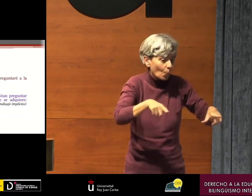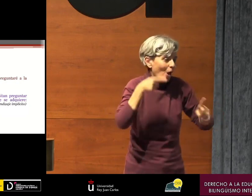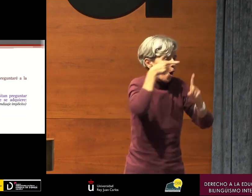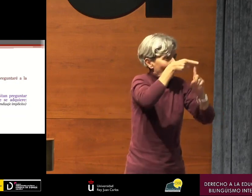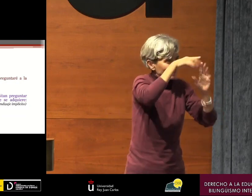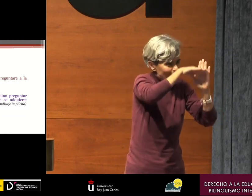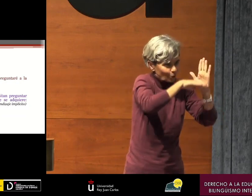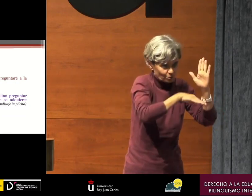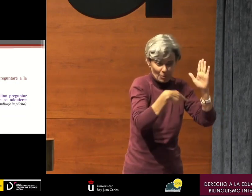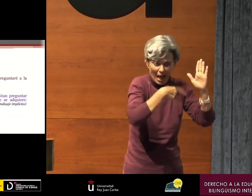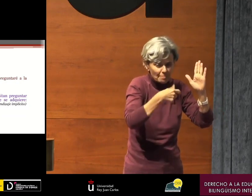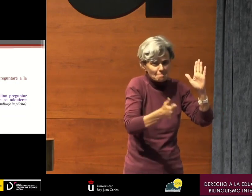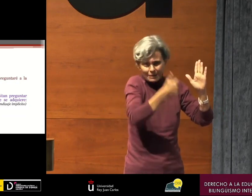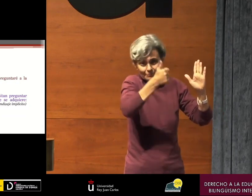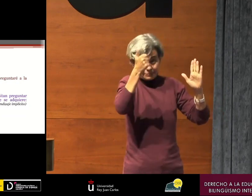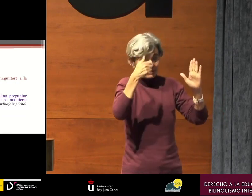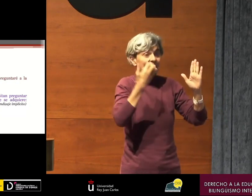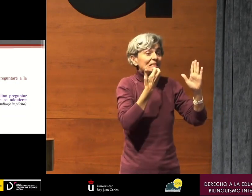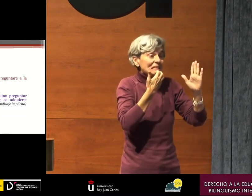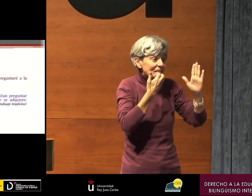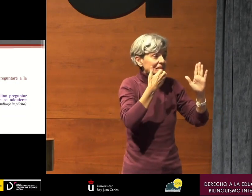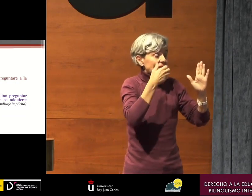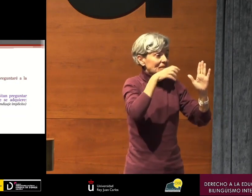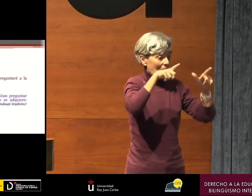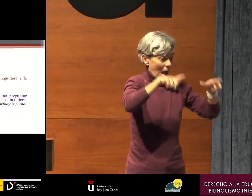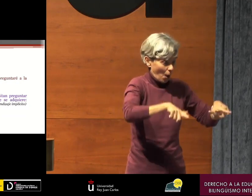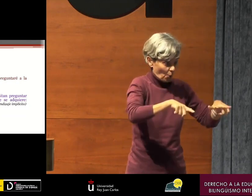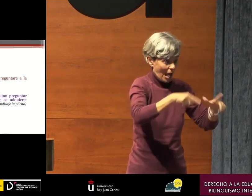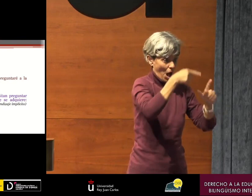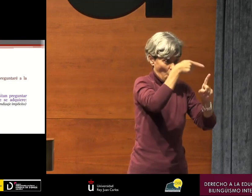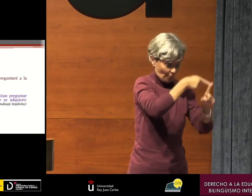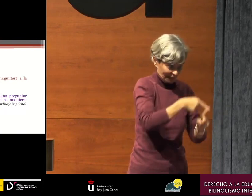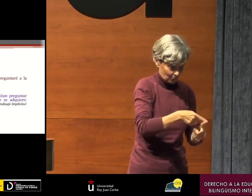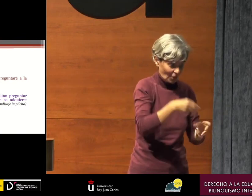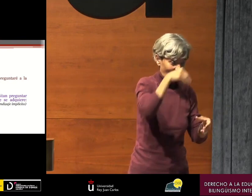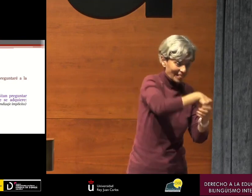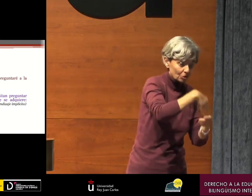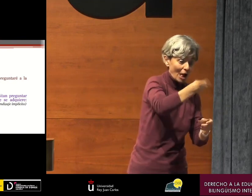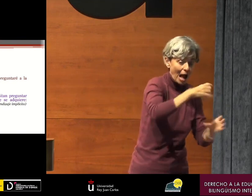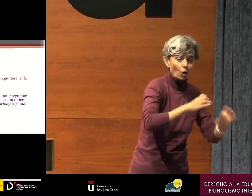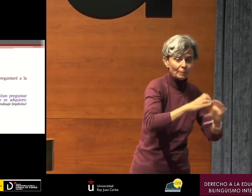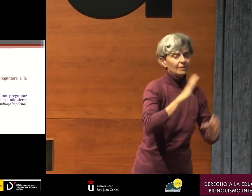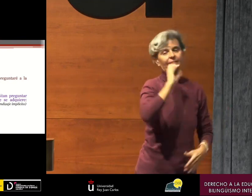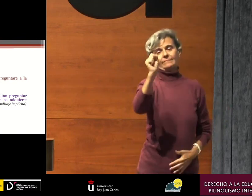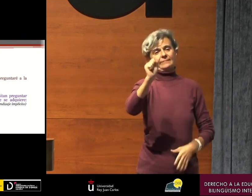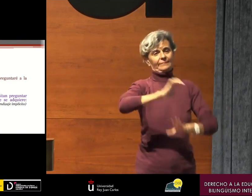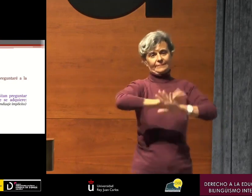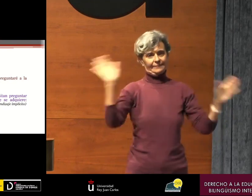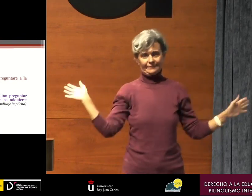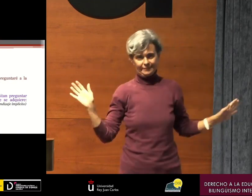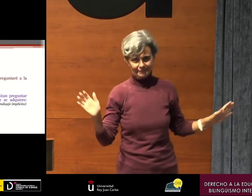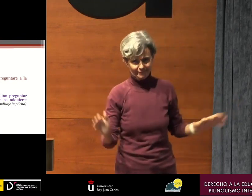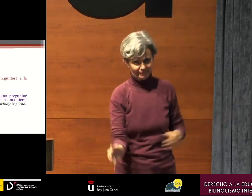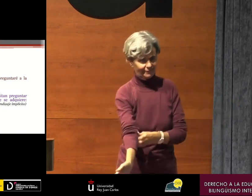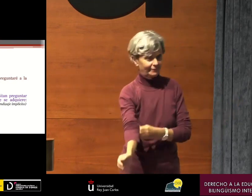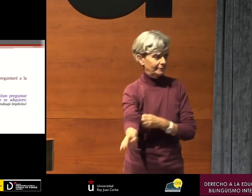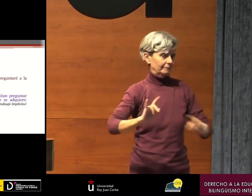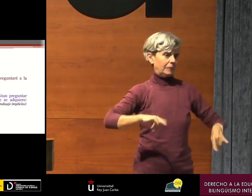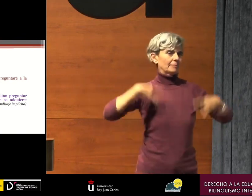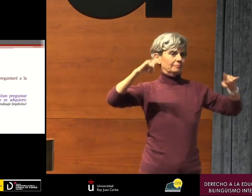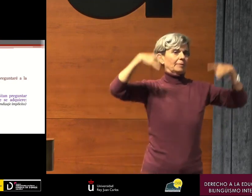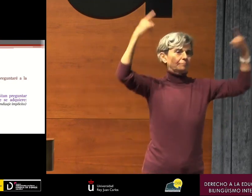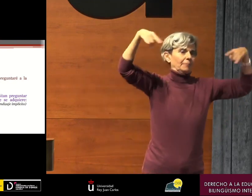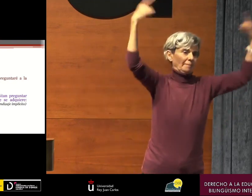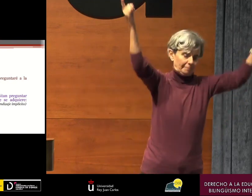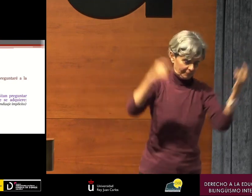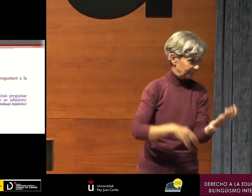manera natural, mucho más incluso que si se hiciera de una manera más estructurada dentro del aula, recogida en unos objetivos, que si